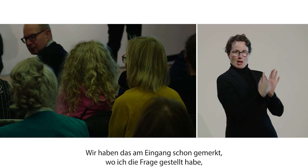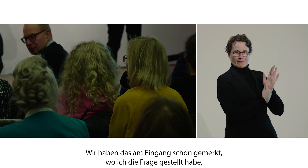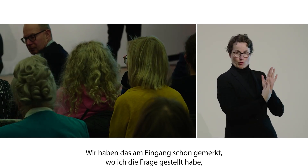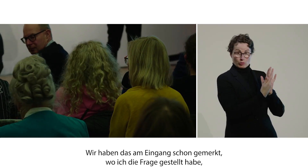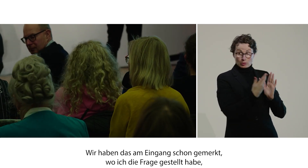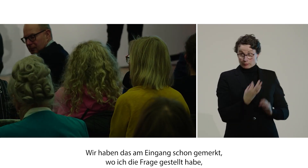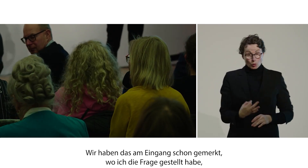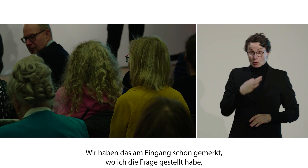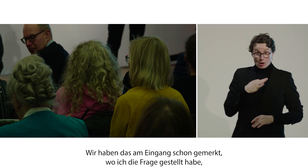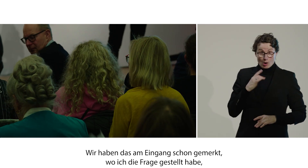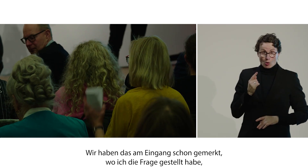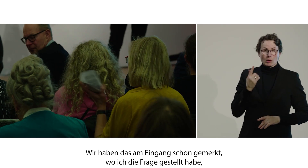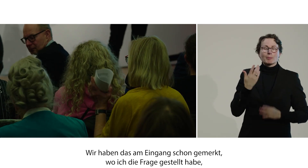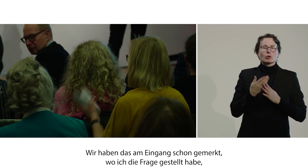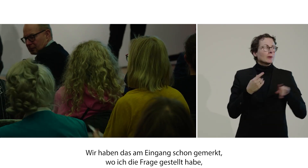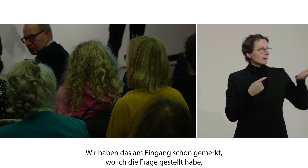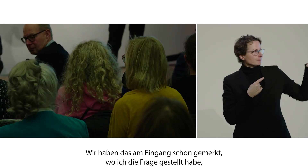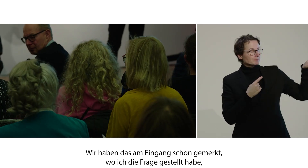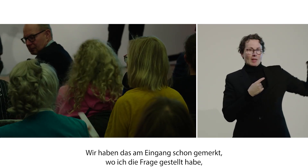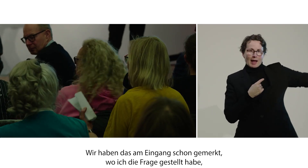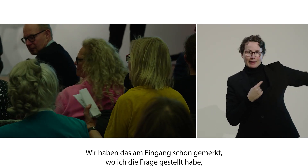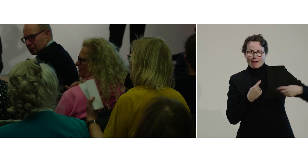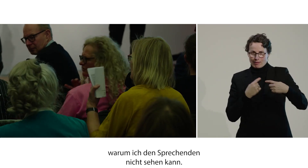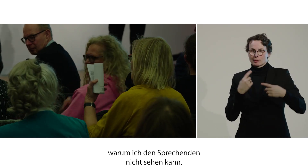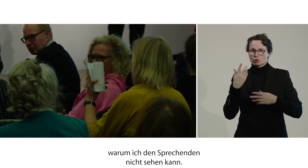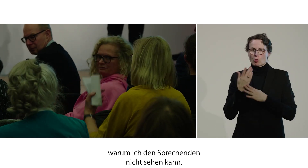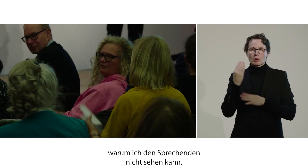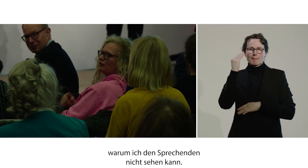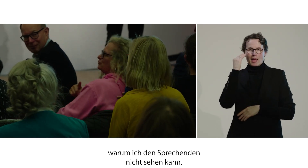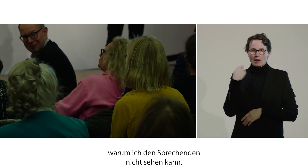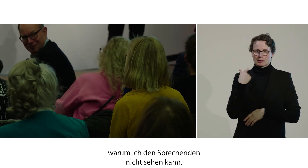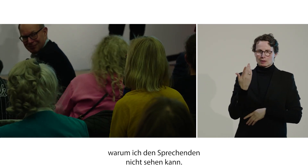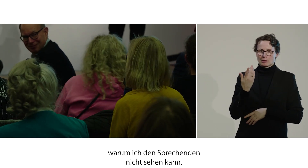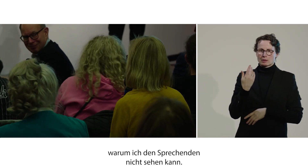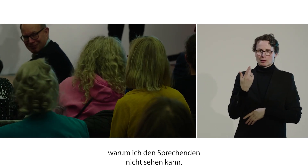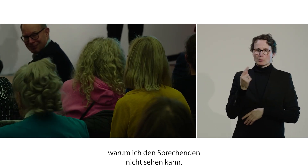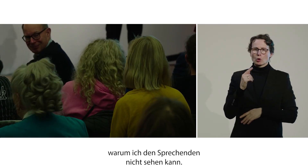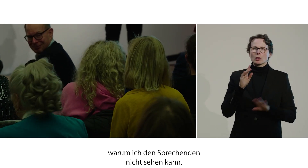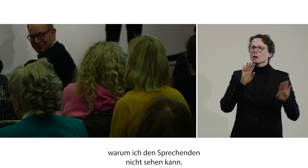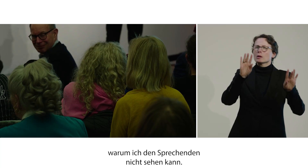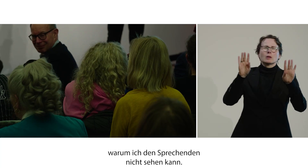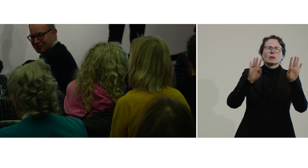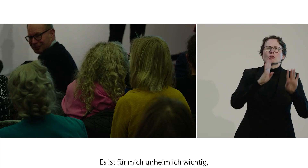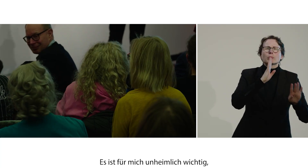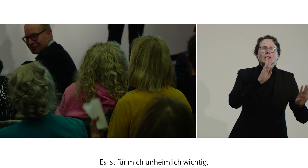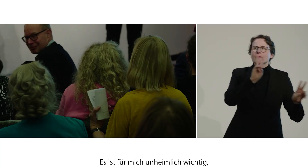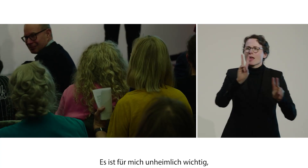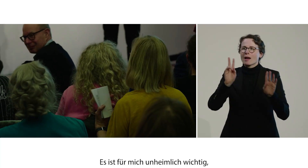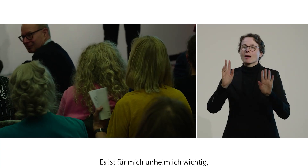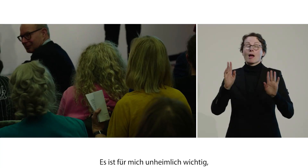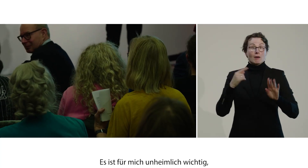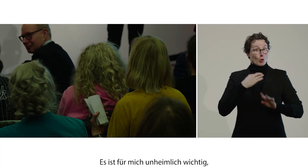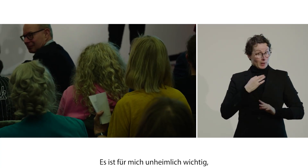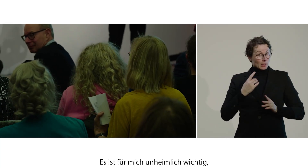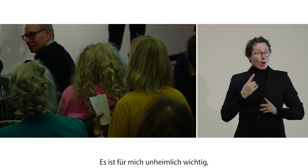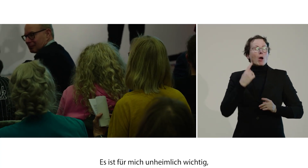heute am Eingang schon gemerkt, wo ich die Frage gestellt habe, warum ich den Sprechenden nicht sehen kann. Es ist für mich